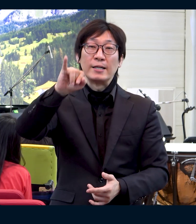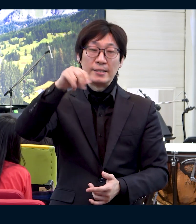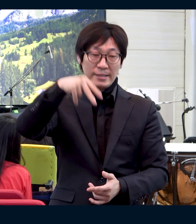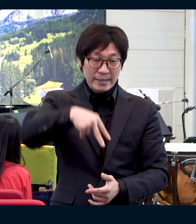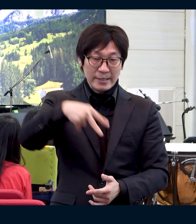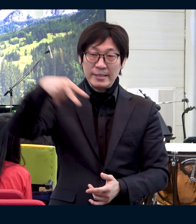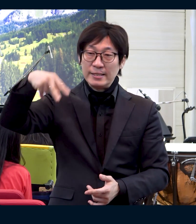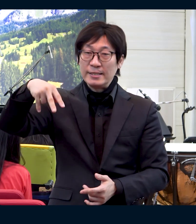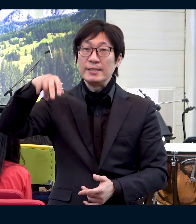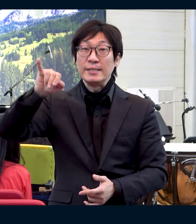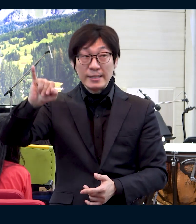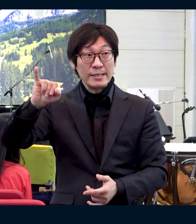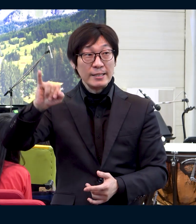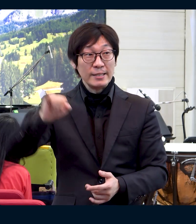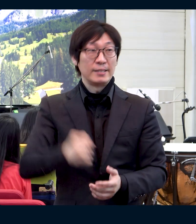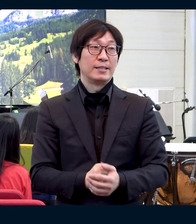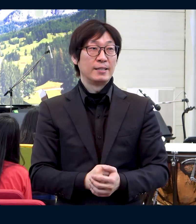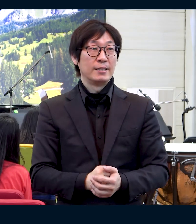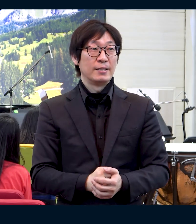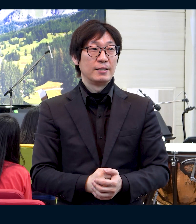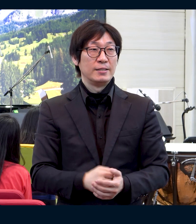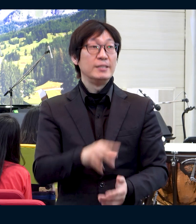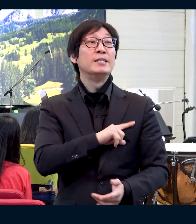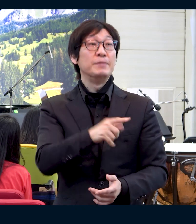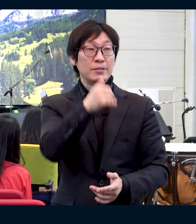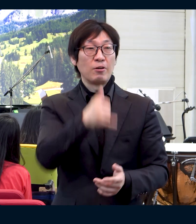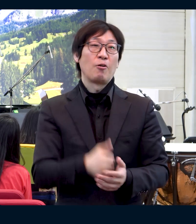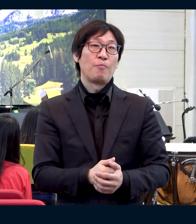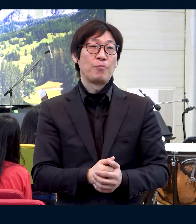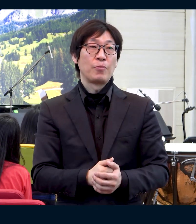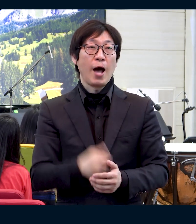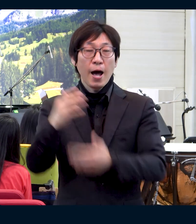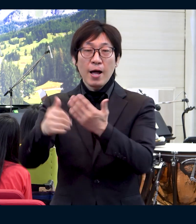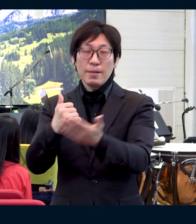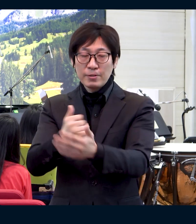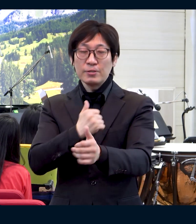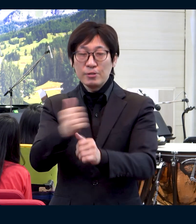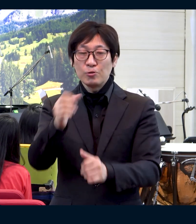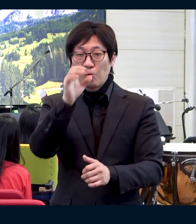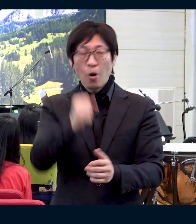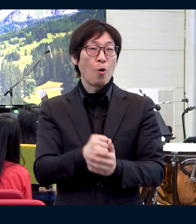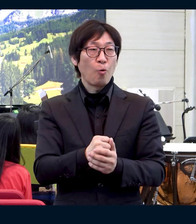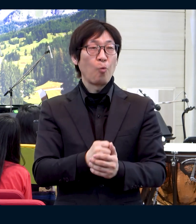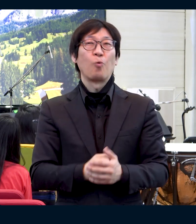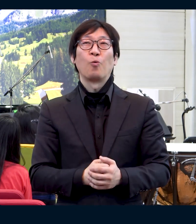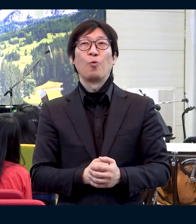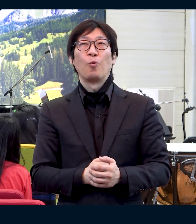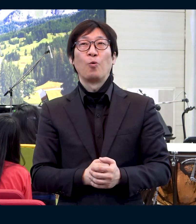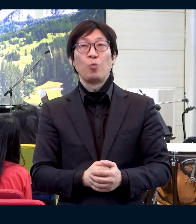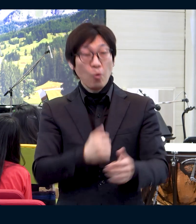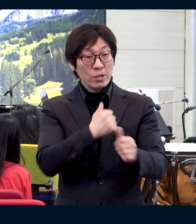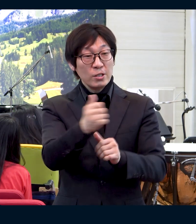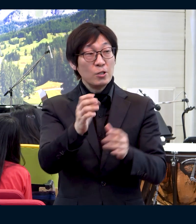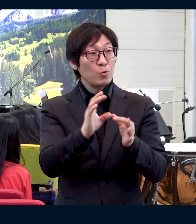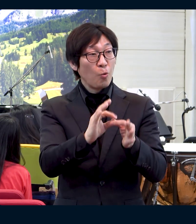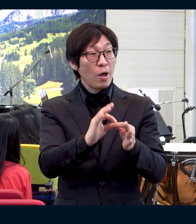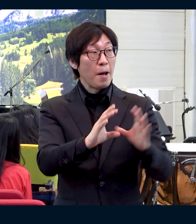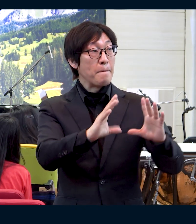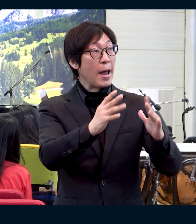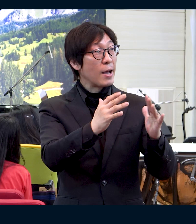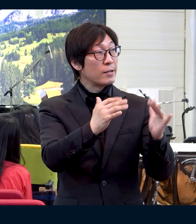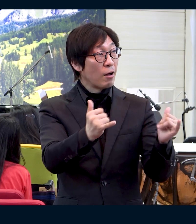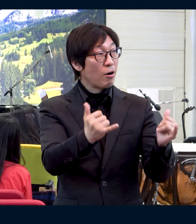우리 하나님은요, 승리하시는 분이시고요, 본인이 승리를 또한 좋아하는 것뿐만 아니라 그 승리를 통하여 그